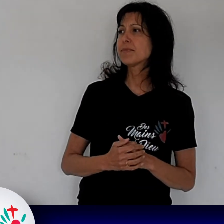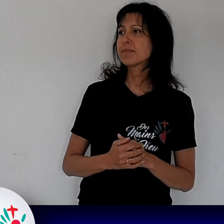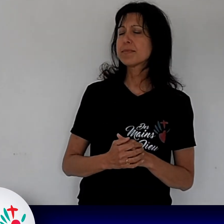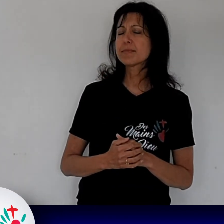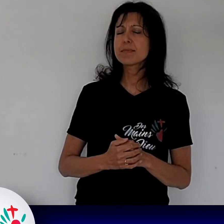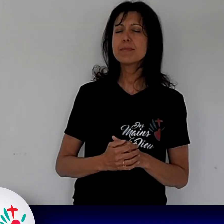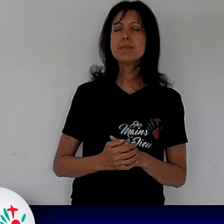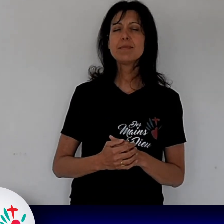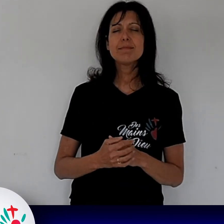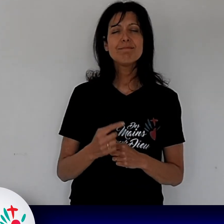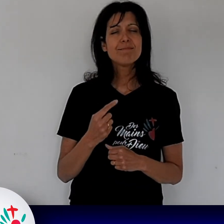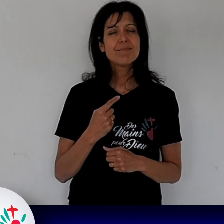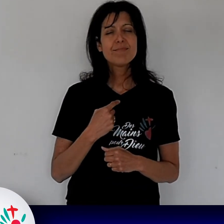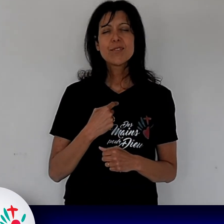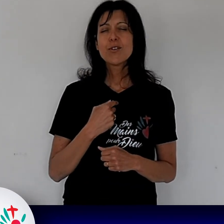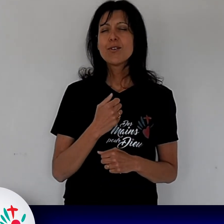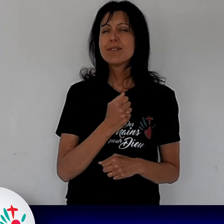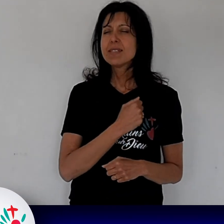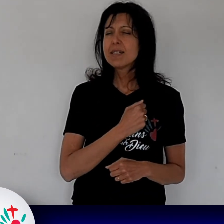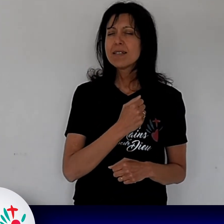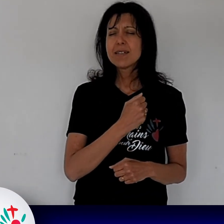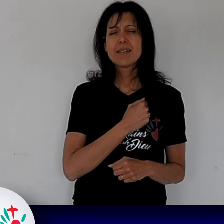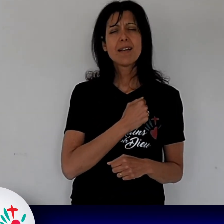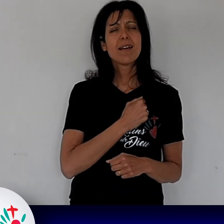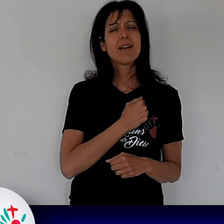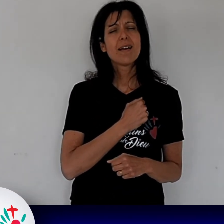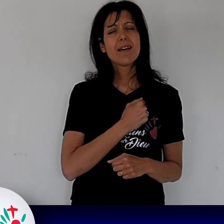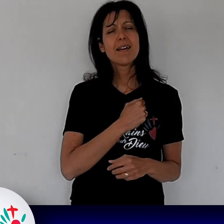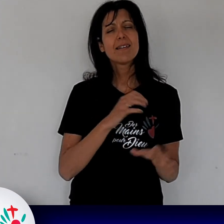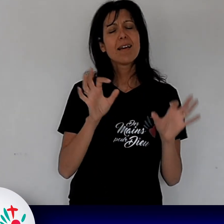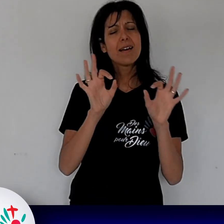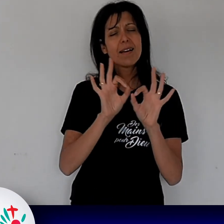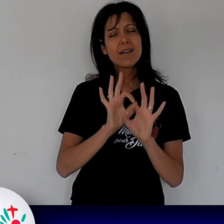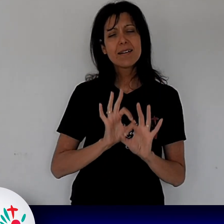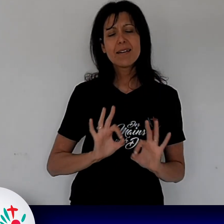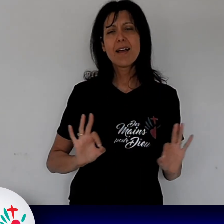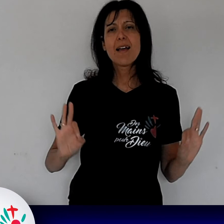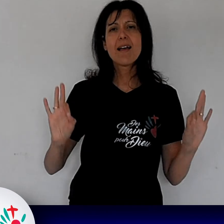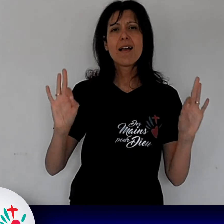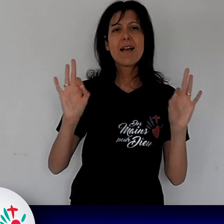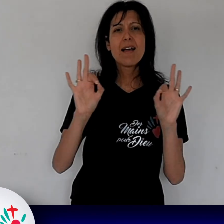vit, je n'ai rien à